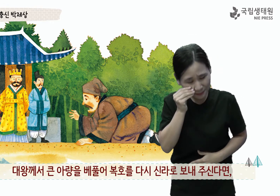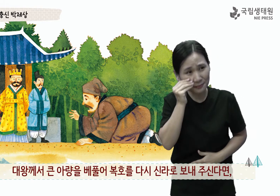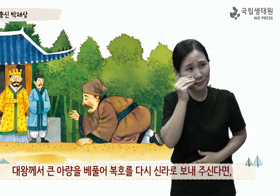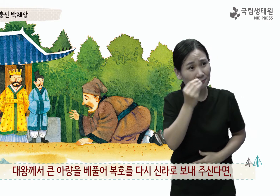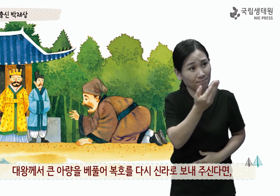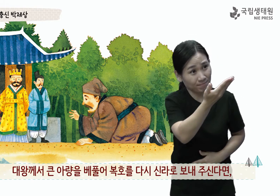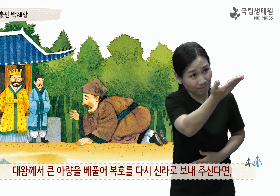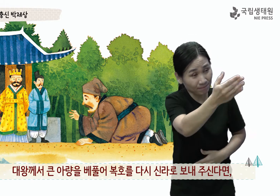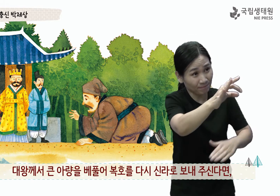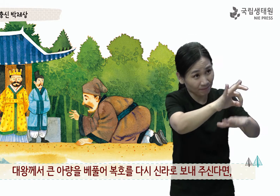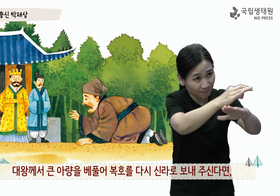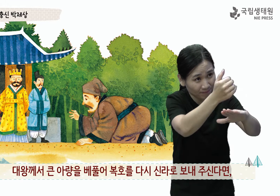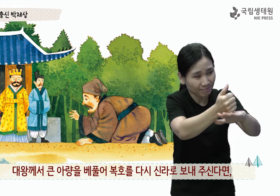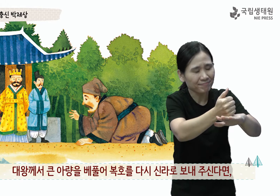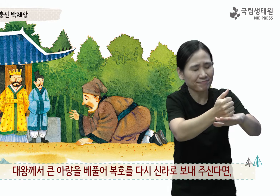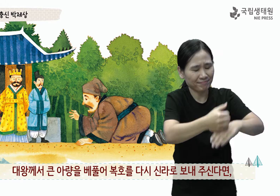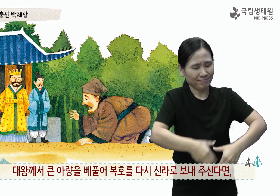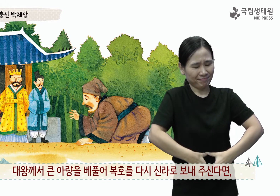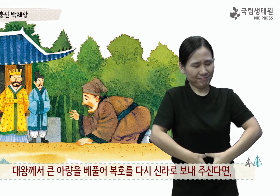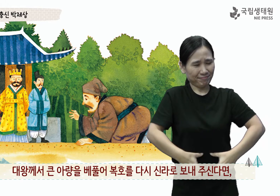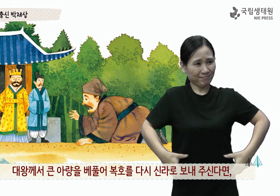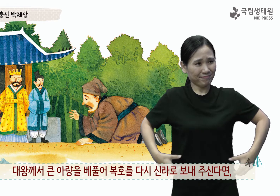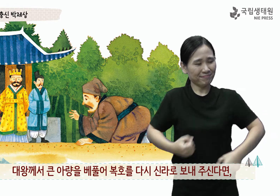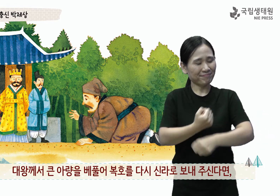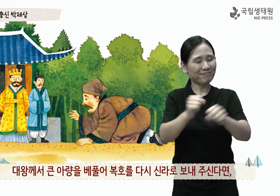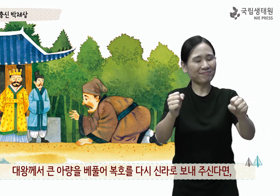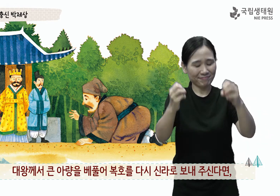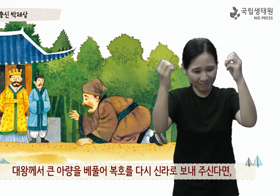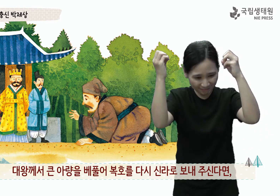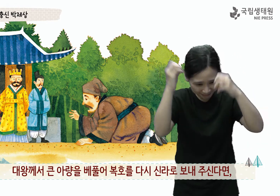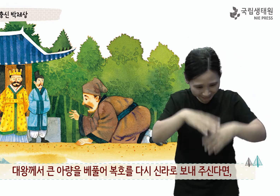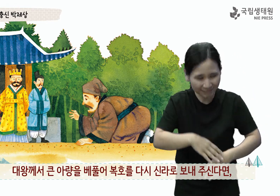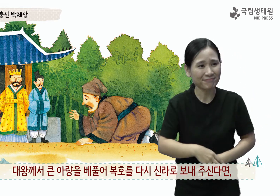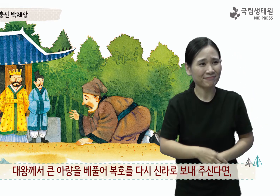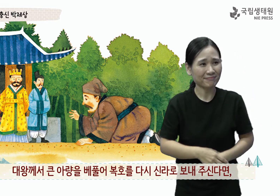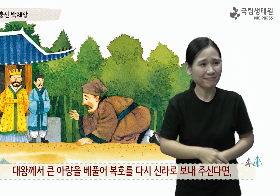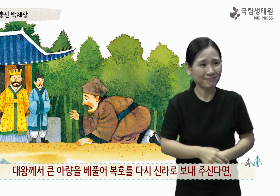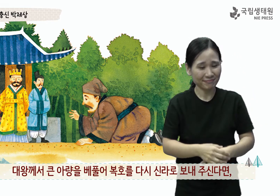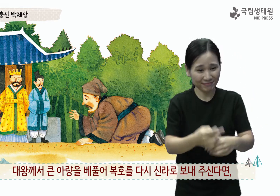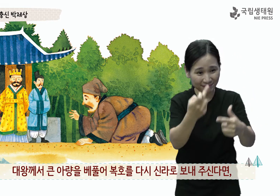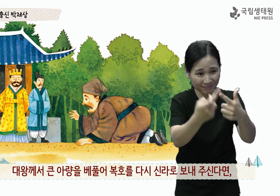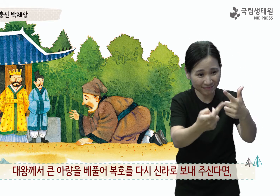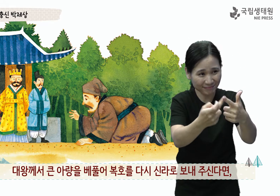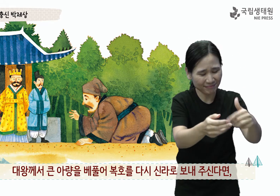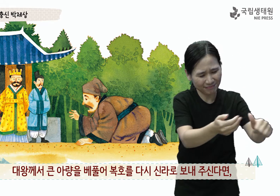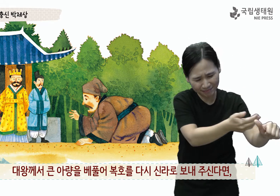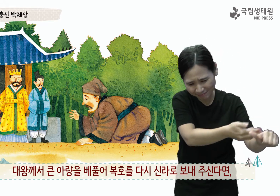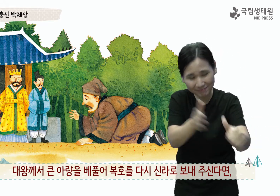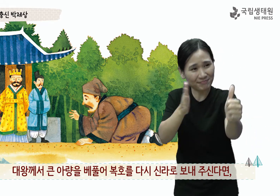대왕께서 큰 아량을 베풀어 복호를 다시 신라로 보내주신다면